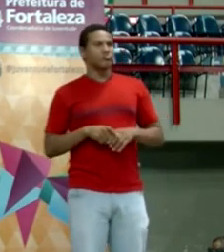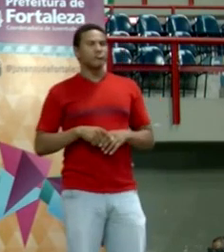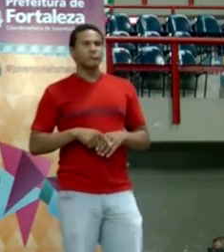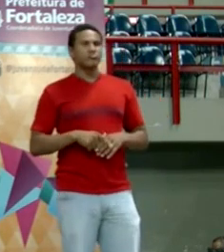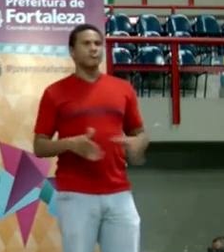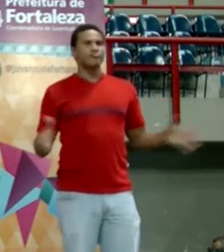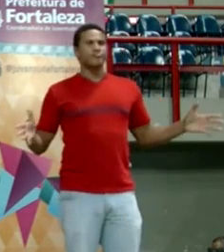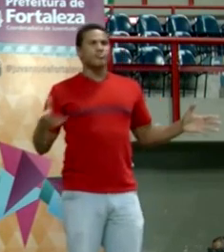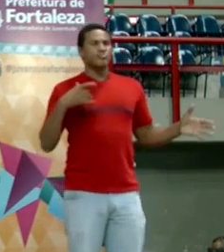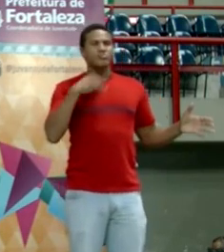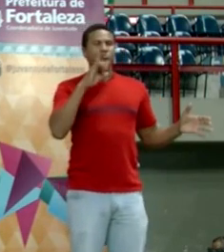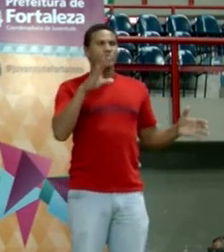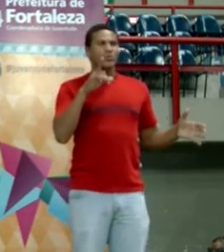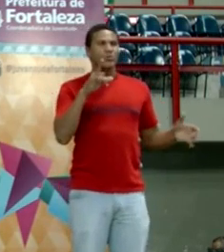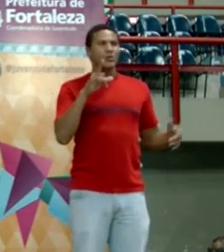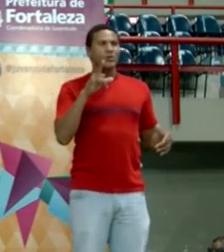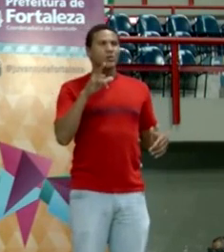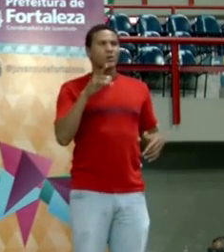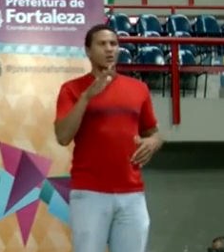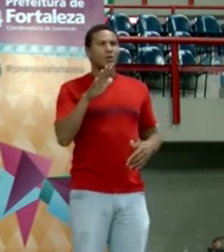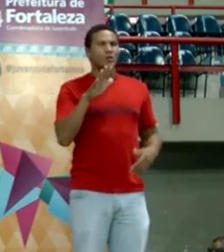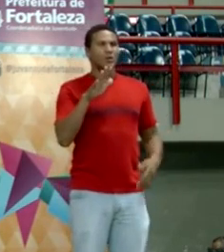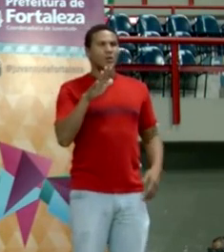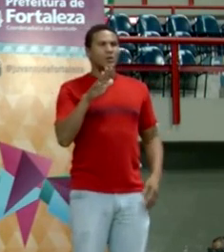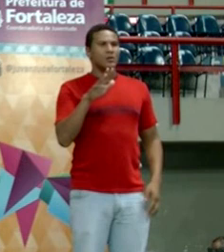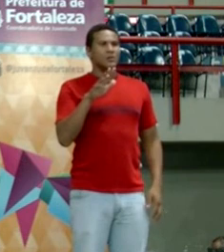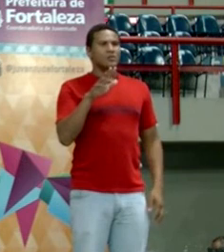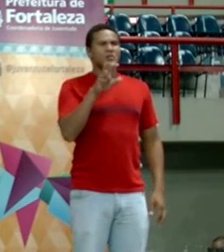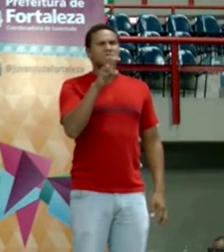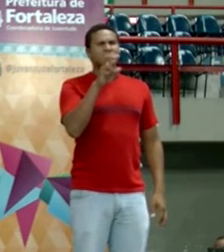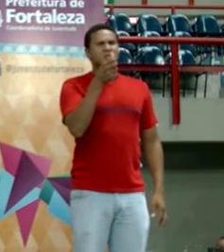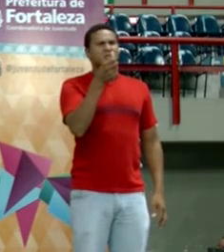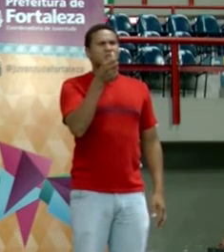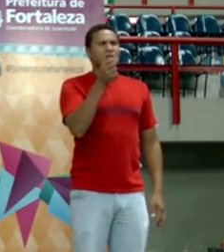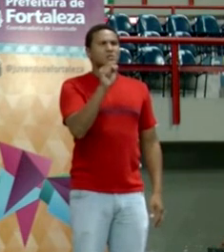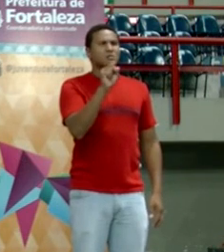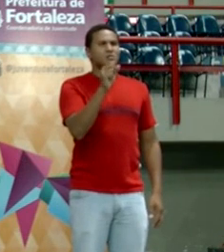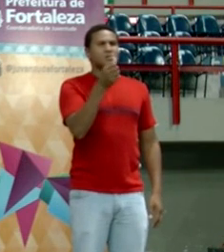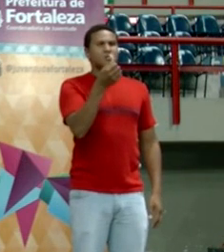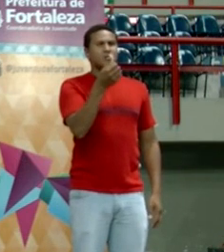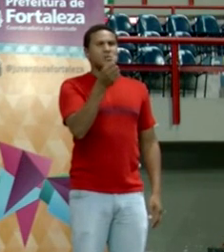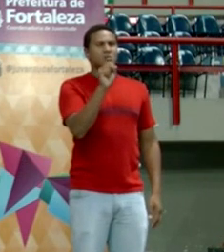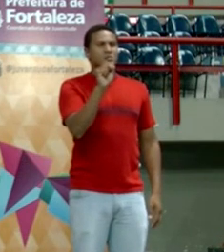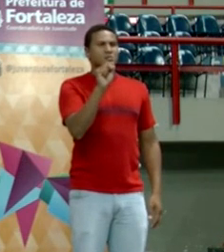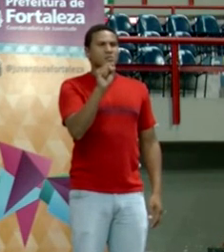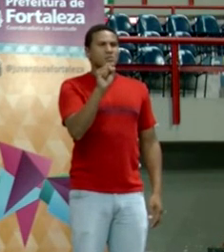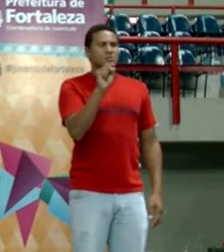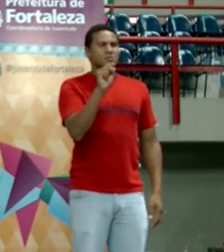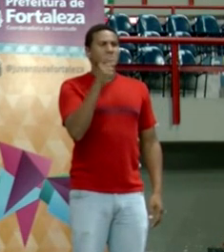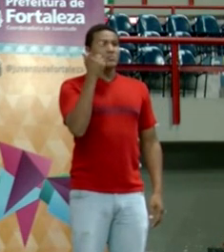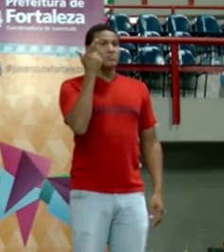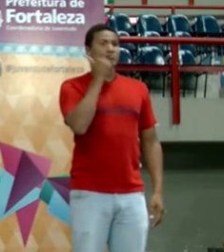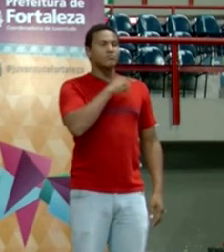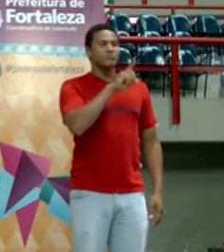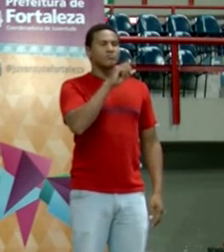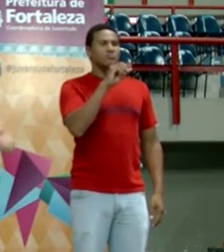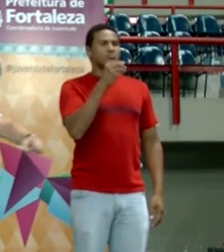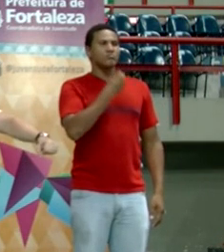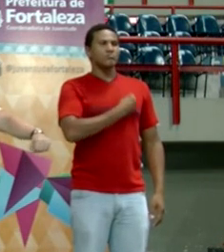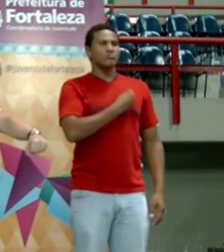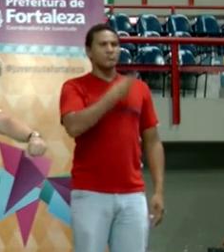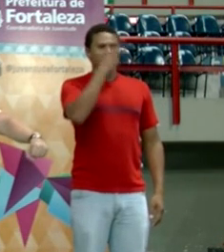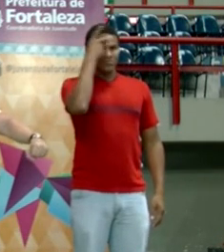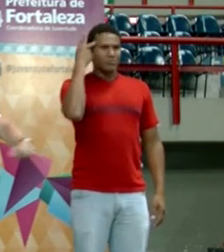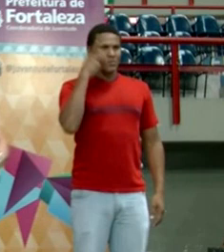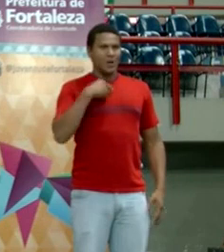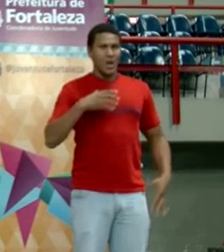os tanques passarem. Durou 5, 6 segundos intermináveis. Salvou centenas de vidas. Porque em vez do